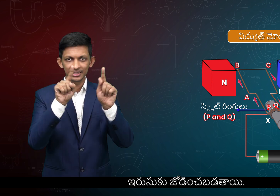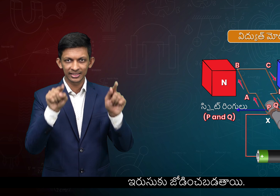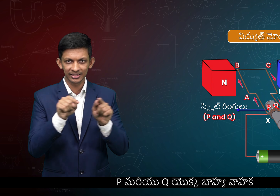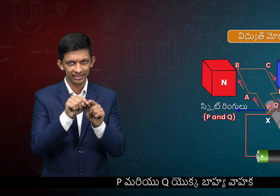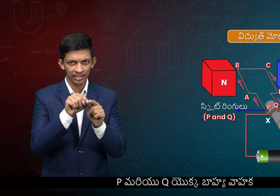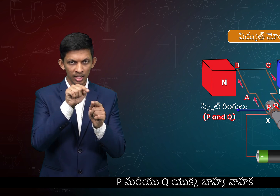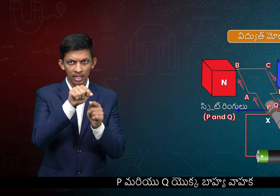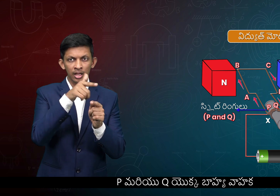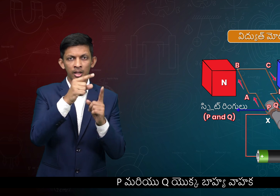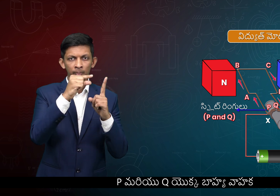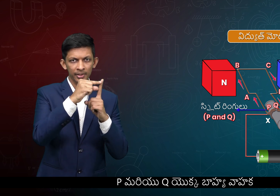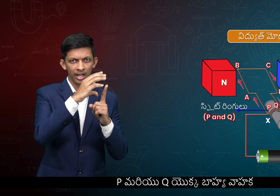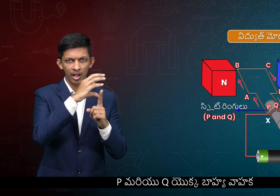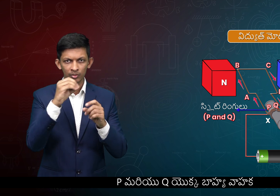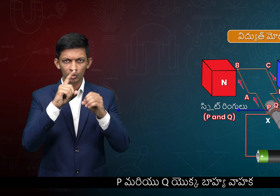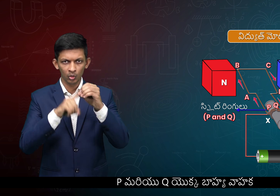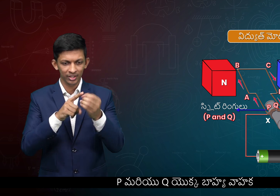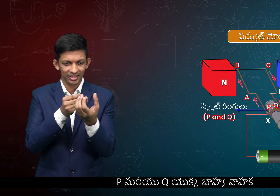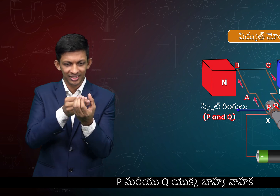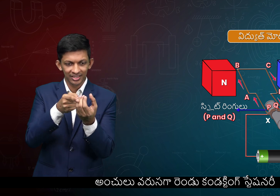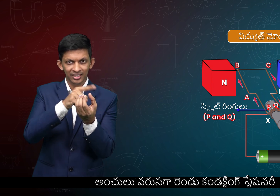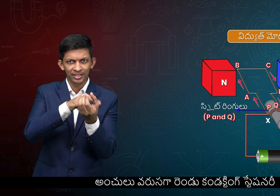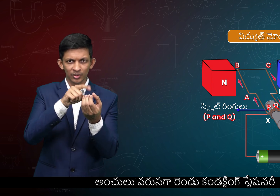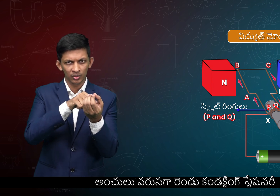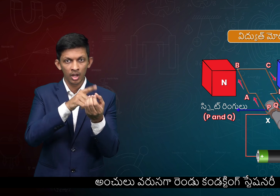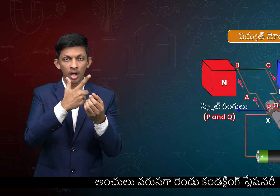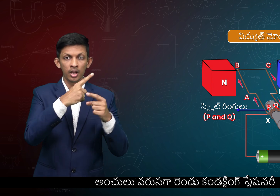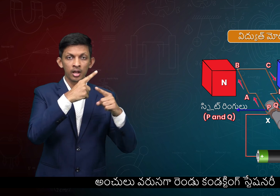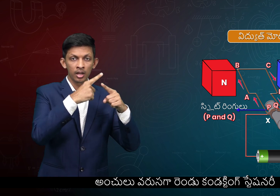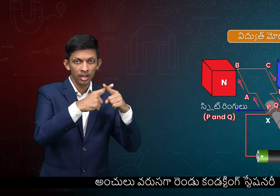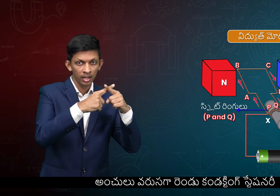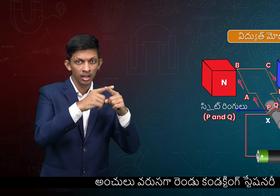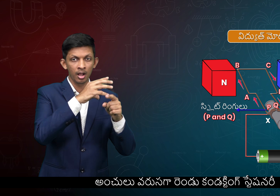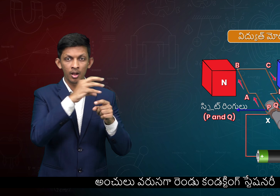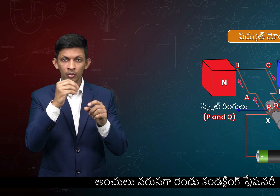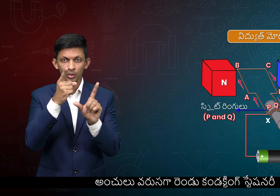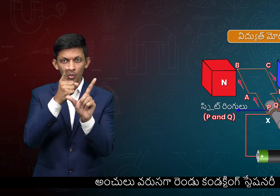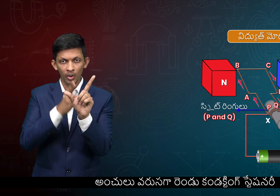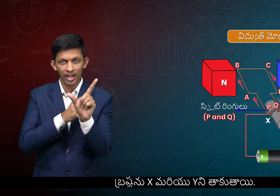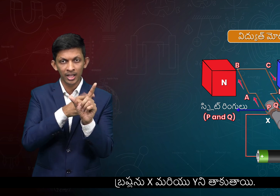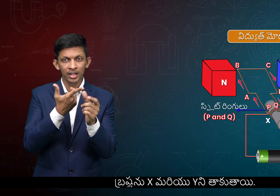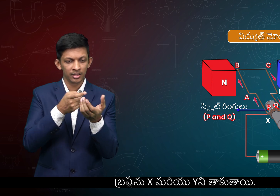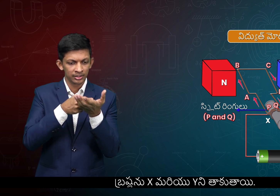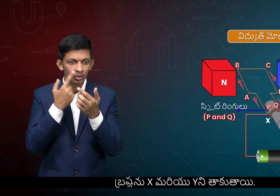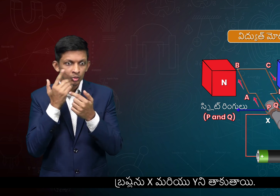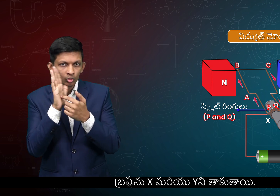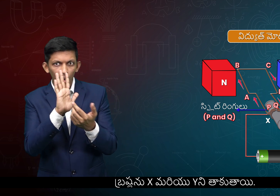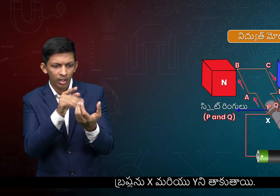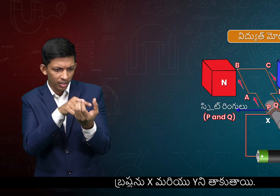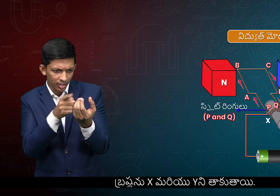P మరియు Q యొక్క బాహ్యవాహక అంచులు వరుసగా రెండు కండక్టింగ్ స్టేషనరీ బ్రష్లను X మరియు